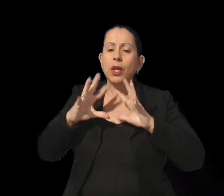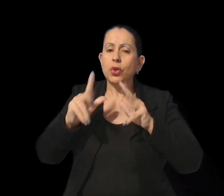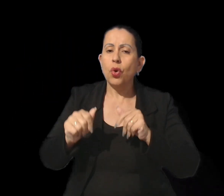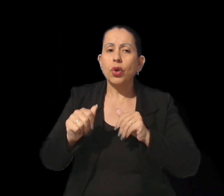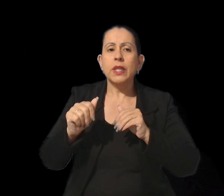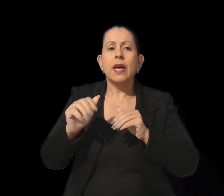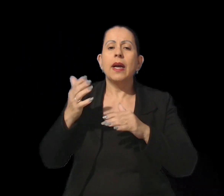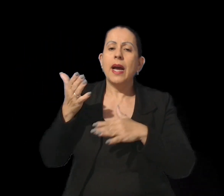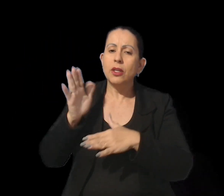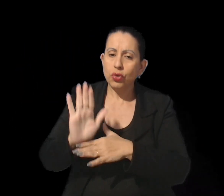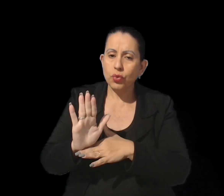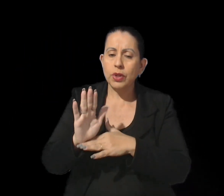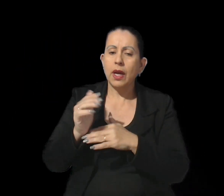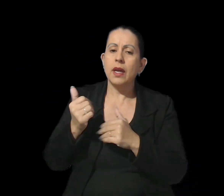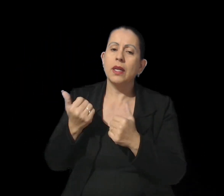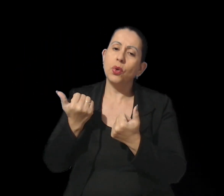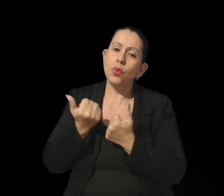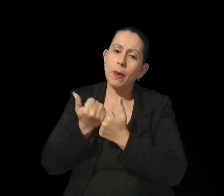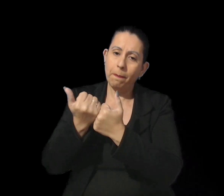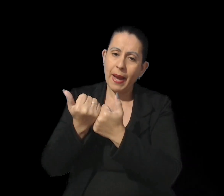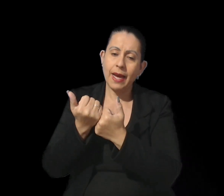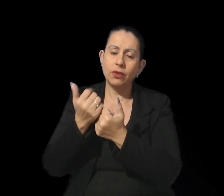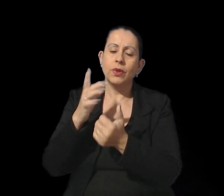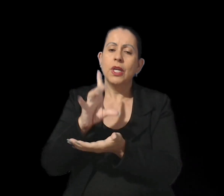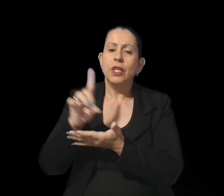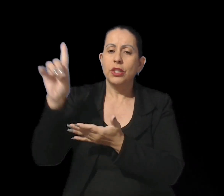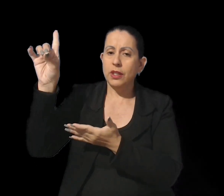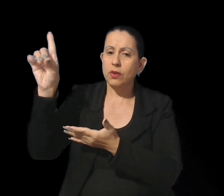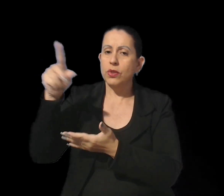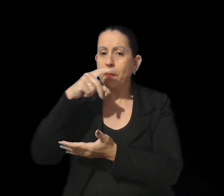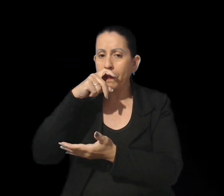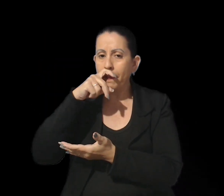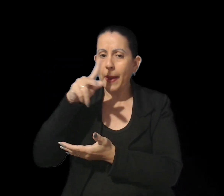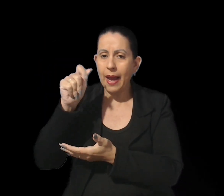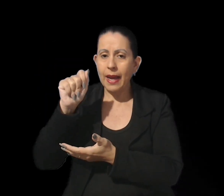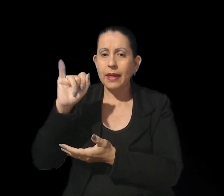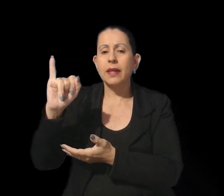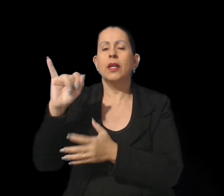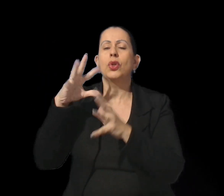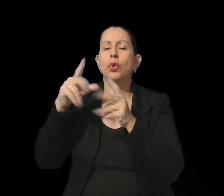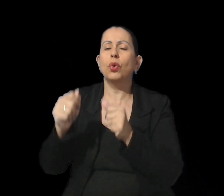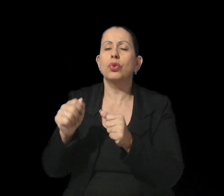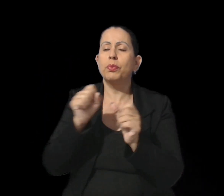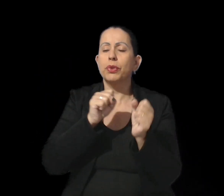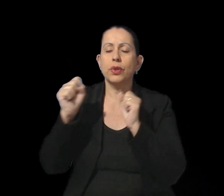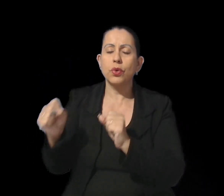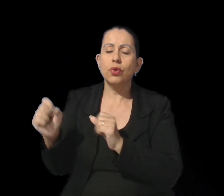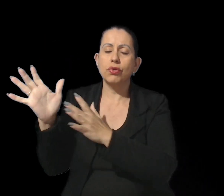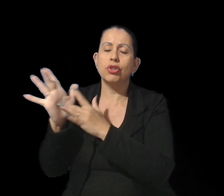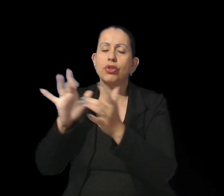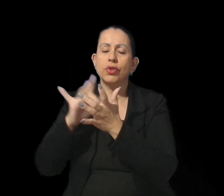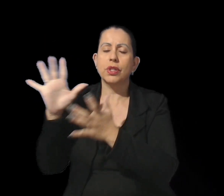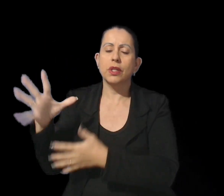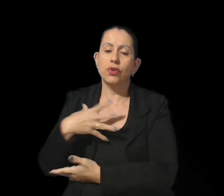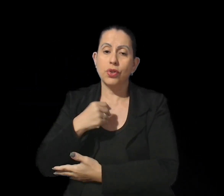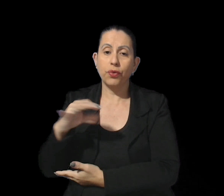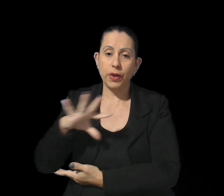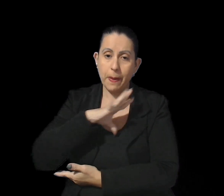toda a ajuda e o amparo de Deus Pai Todo-Poderoso e Jesus Cristo, seu Filho